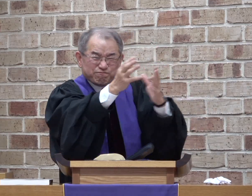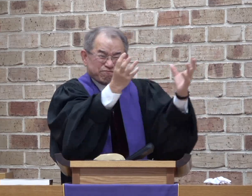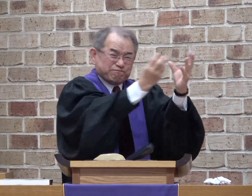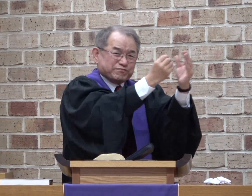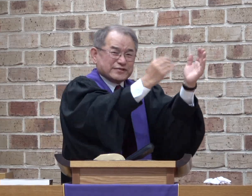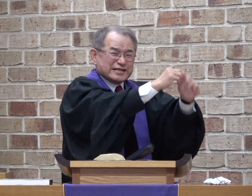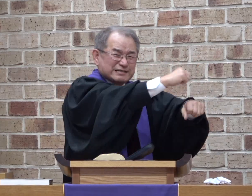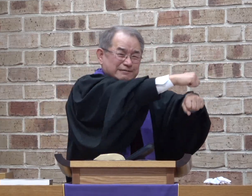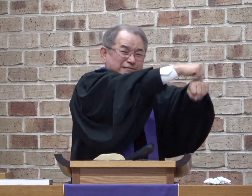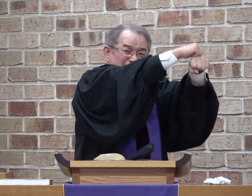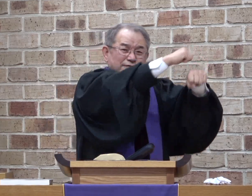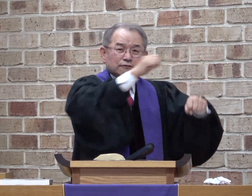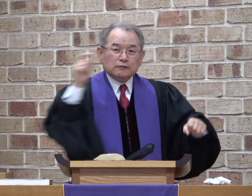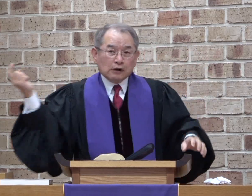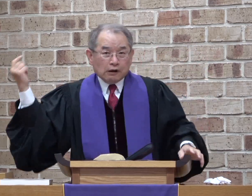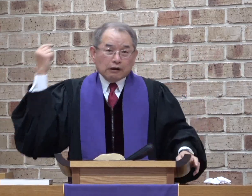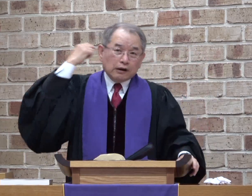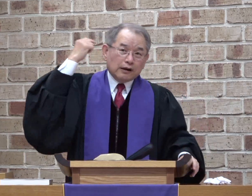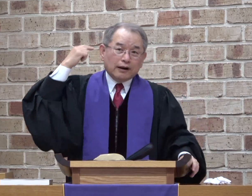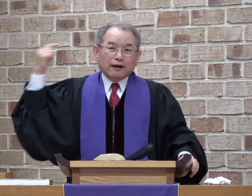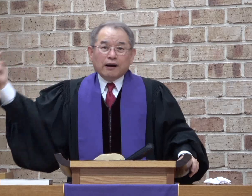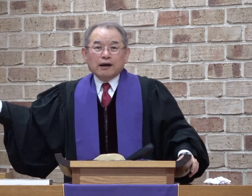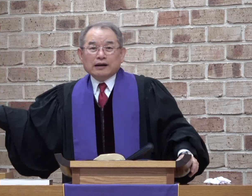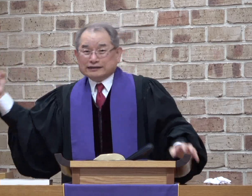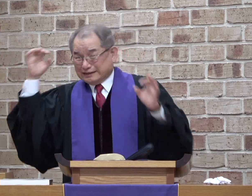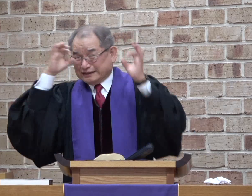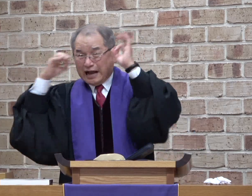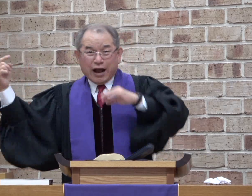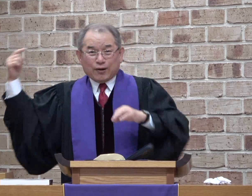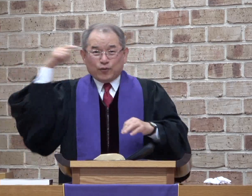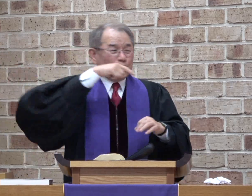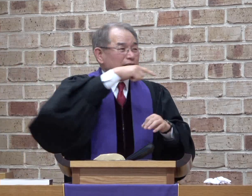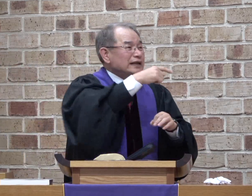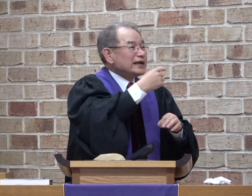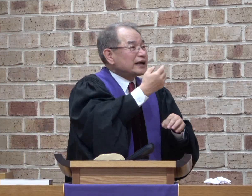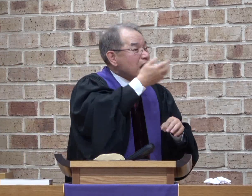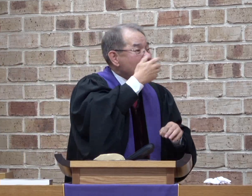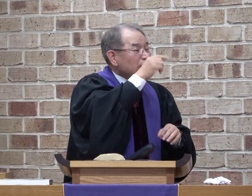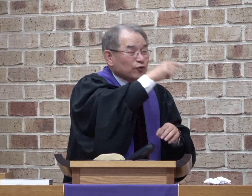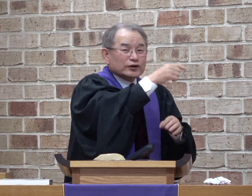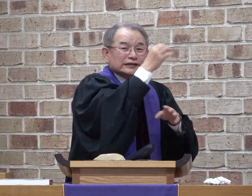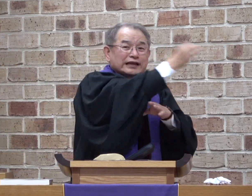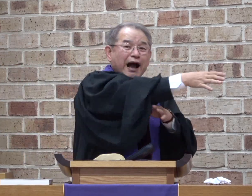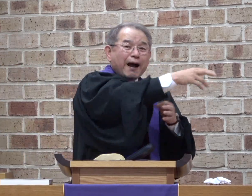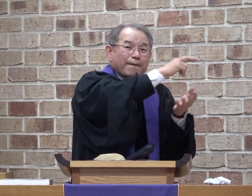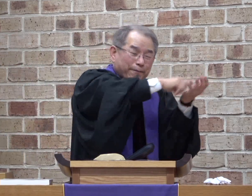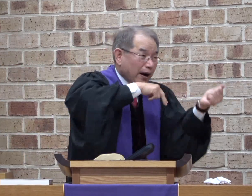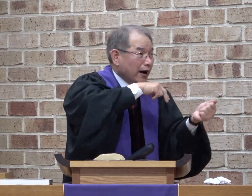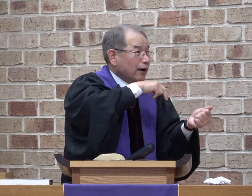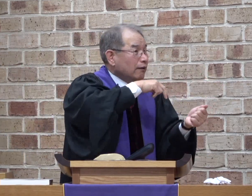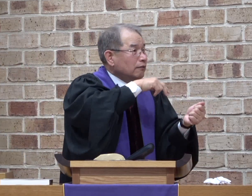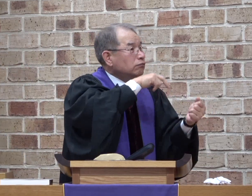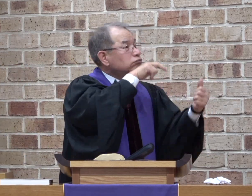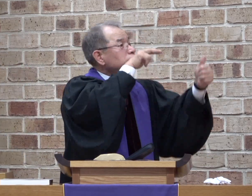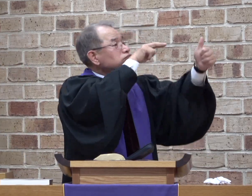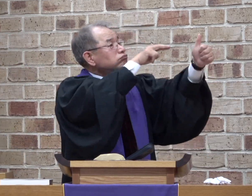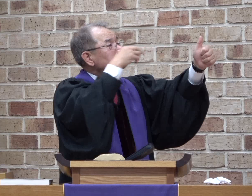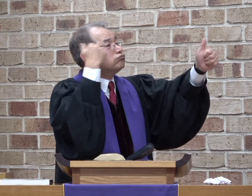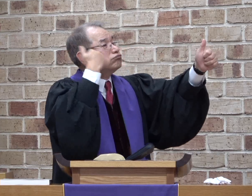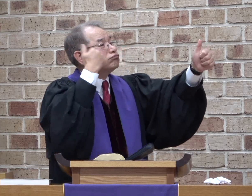애굽에서는 요셉의 지위로 그 곡식들을 잘 저장할 수 있었습니다. 그때